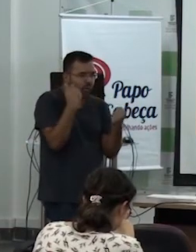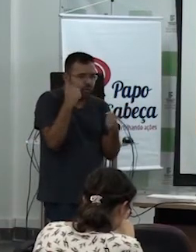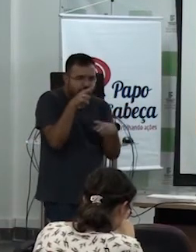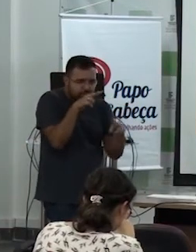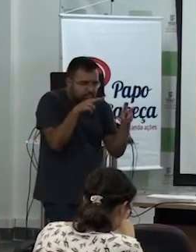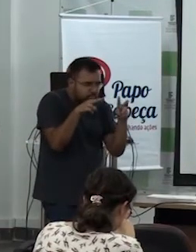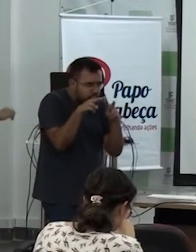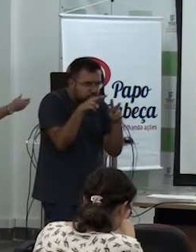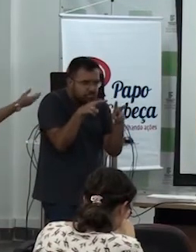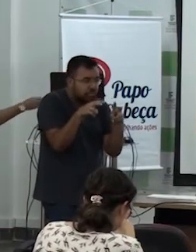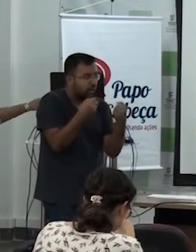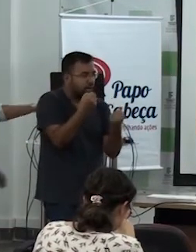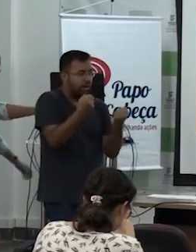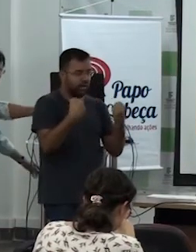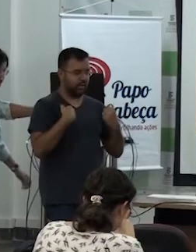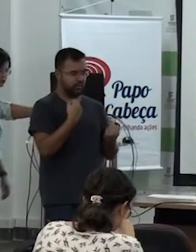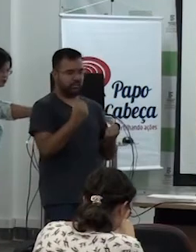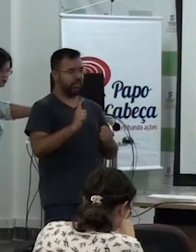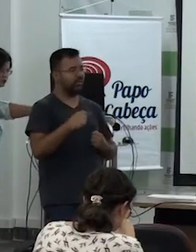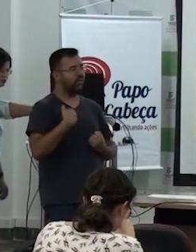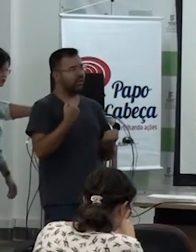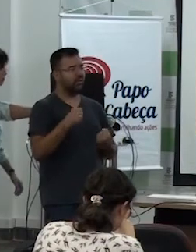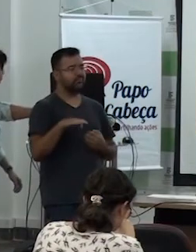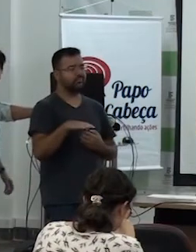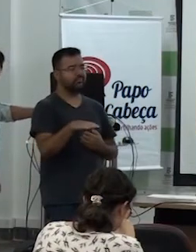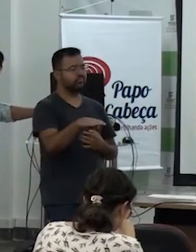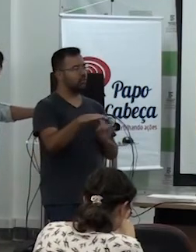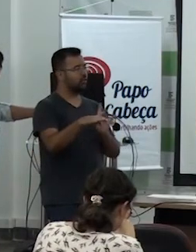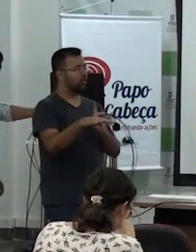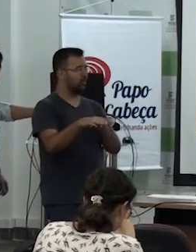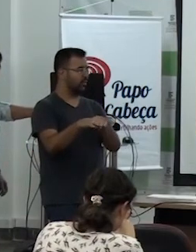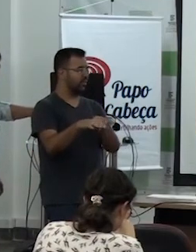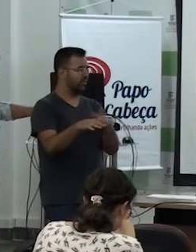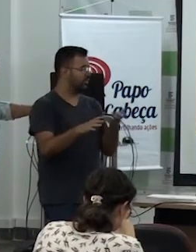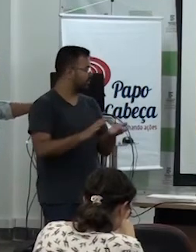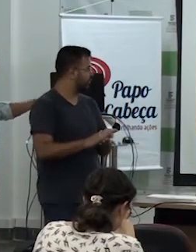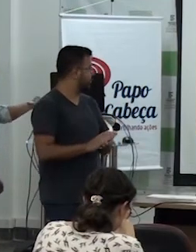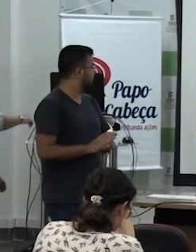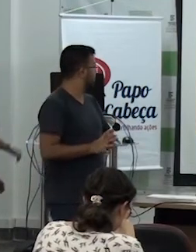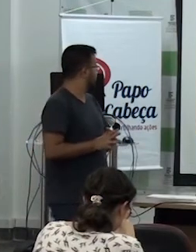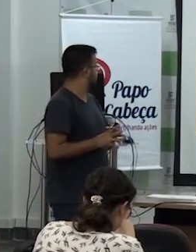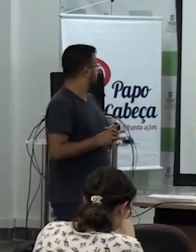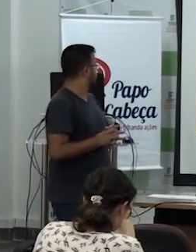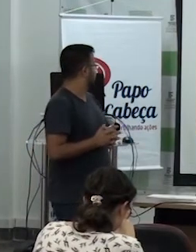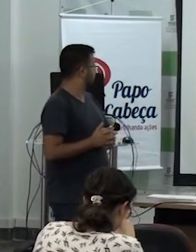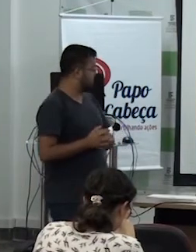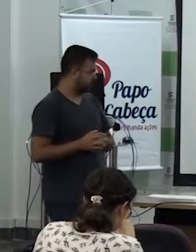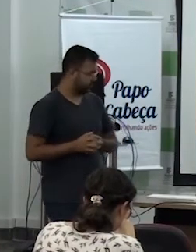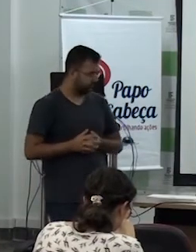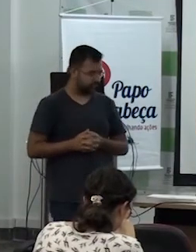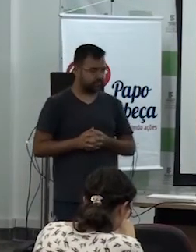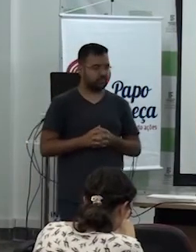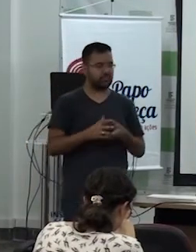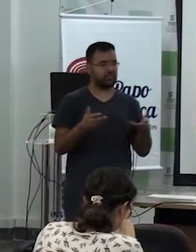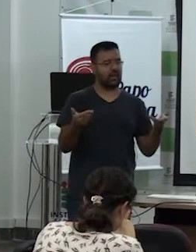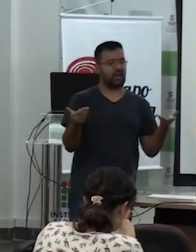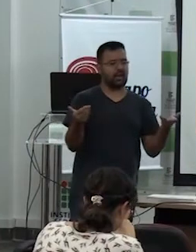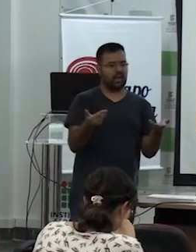sozinho. Criado com relação de computador, lógico. Bom, então aí a gente termina